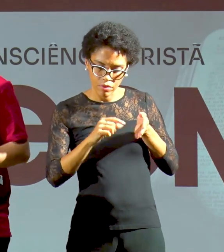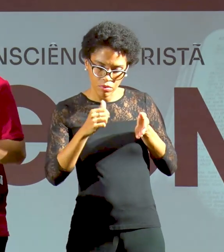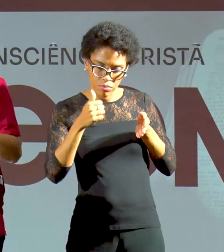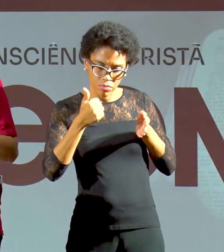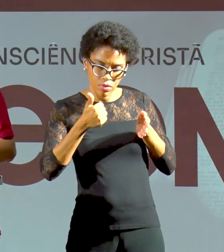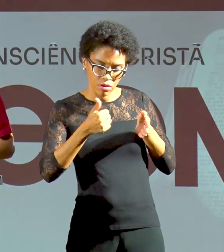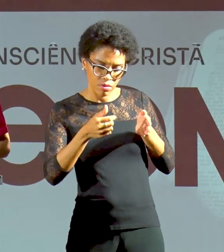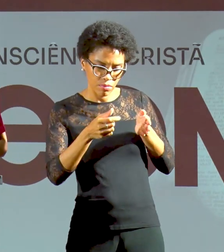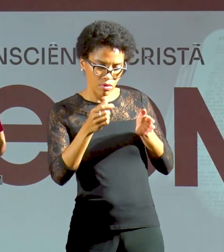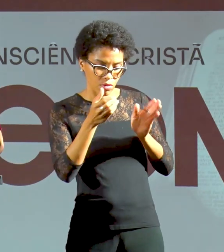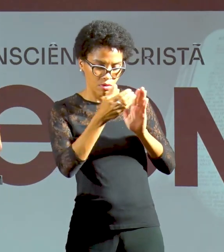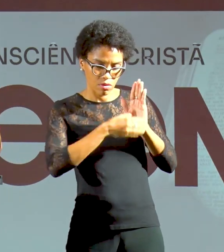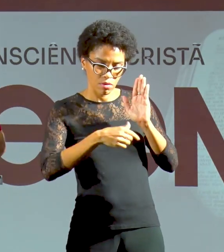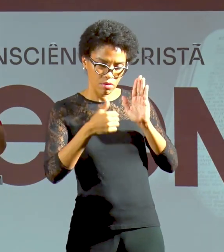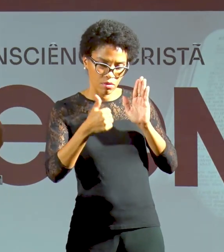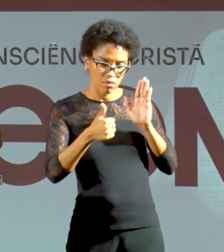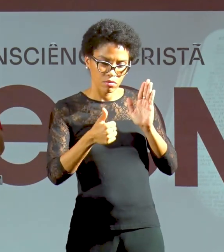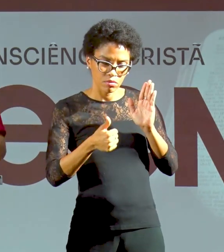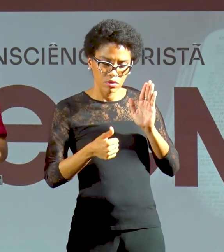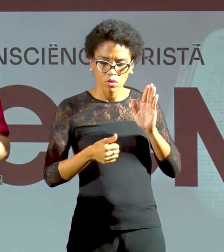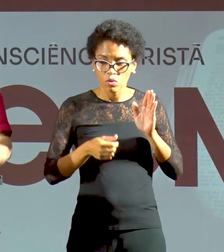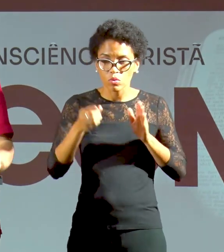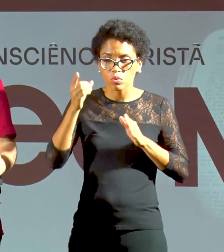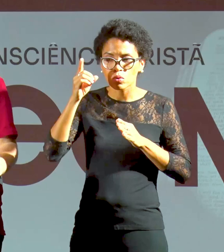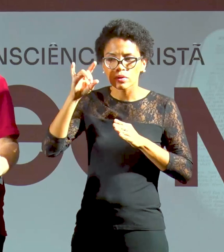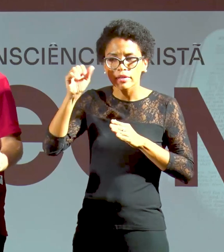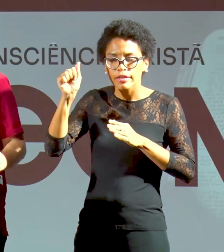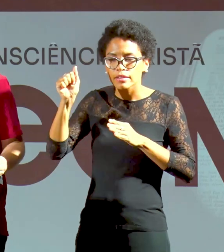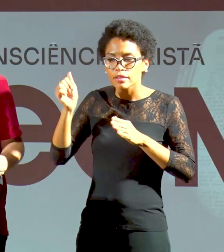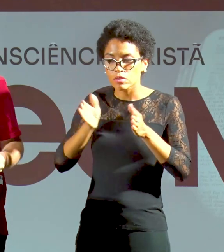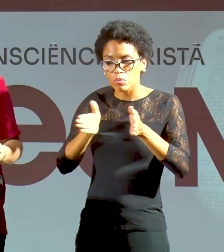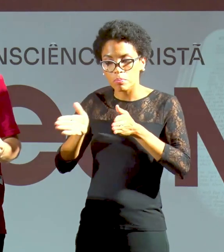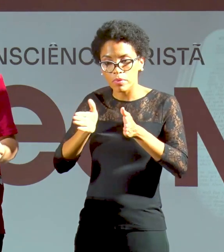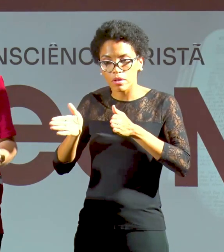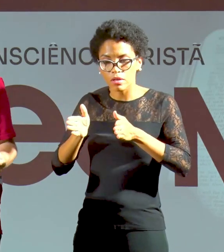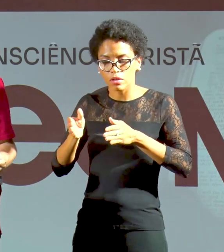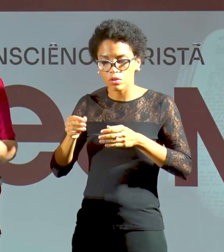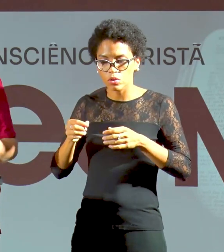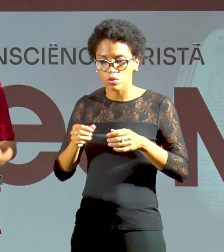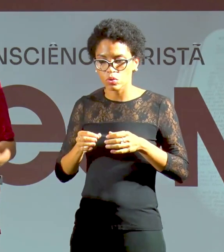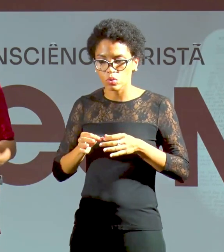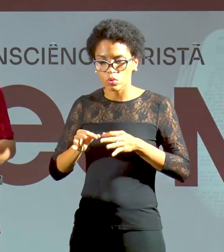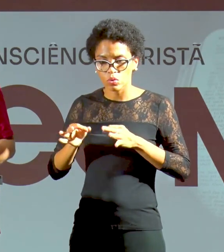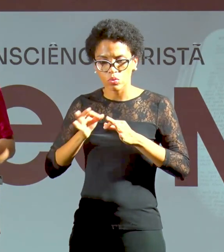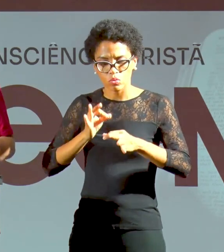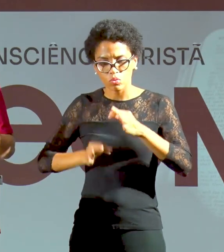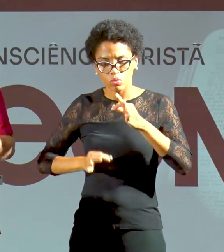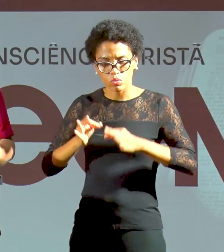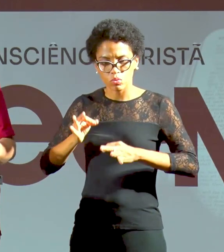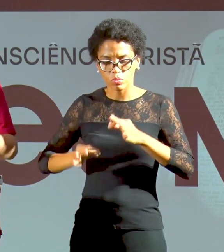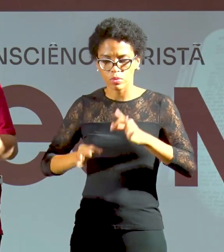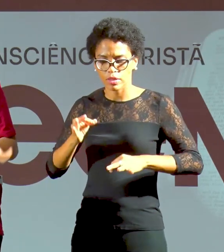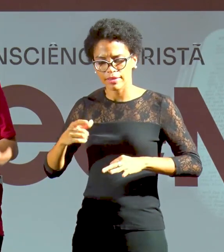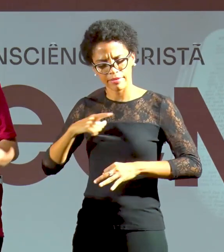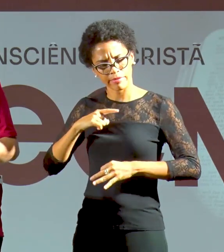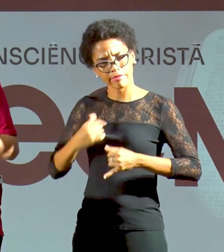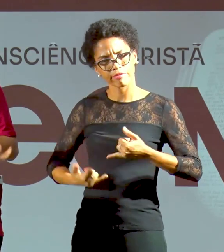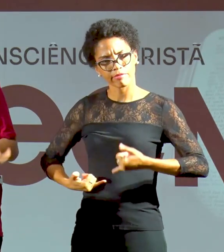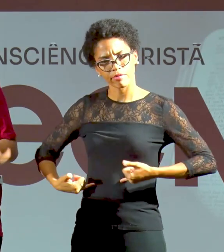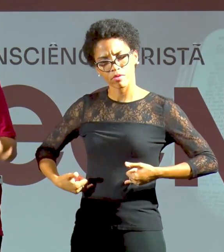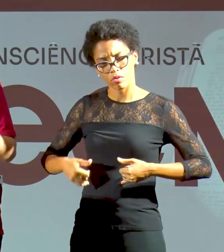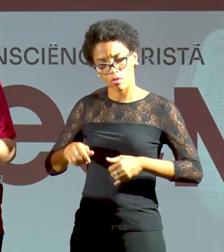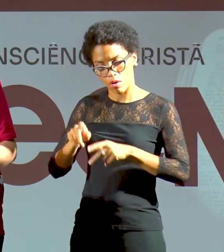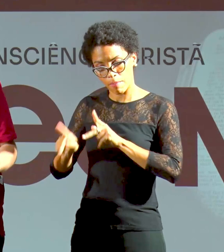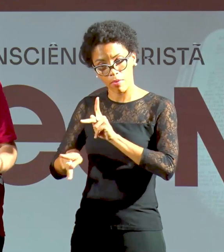julgavam os juízes ouve fome na terra e um homem de Belém de Judá saiu a habitar